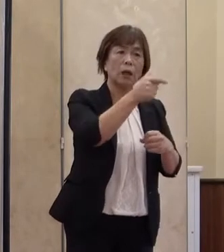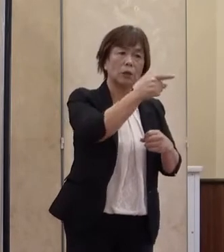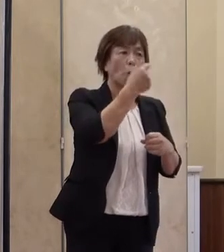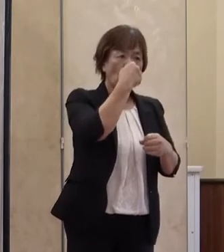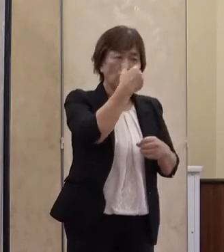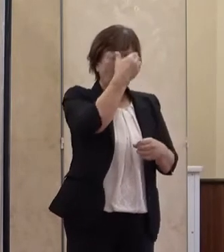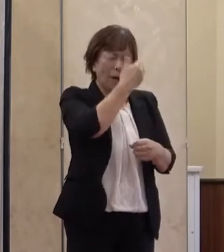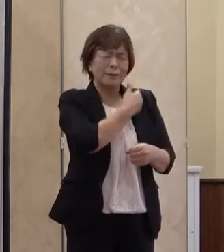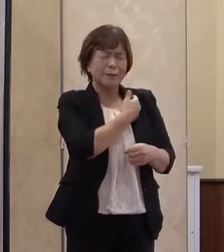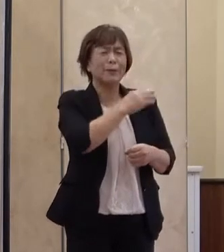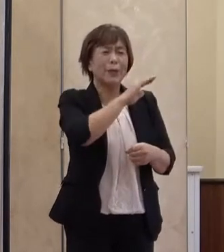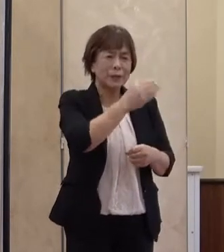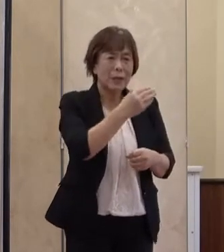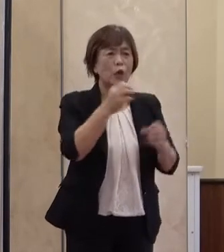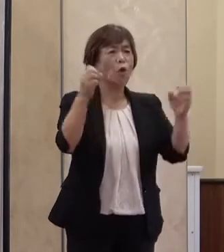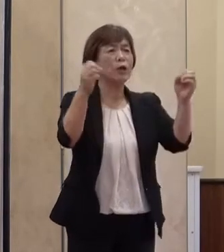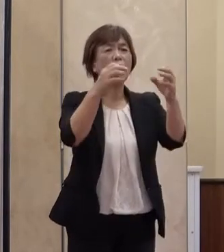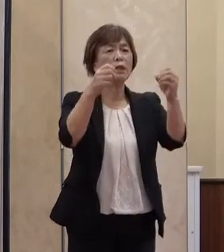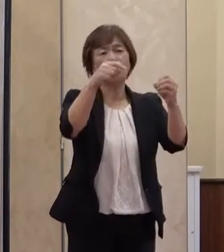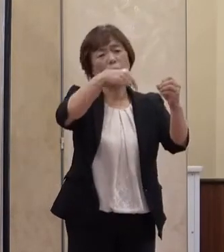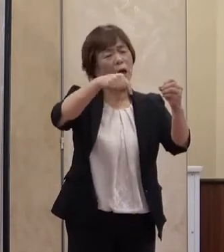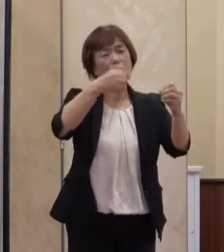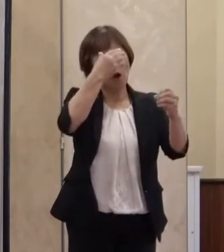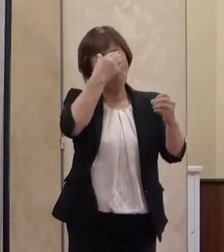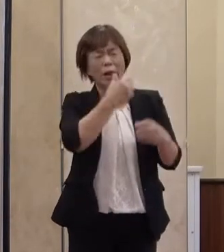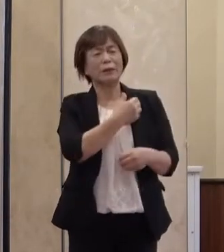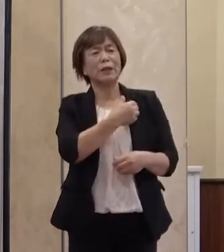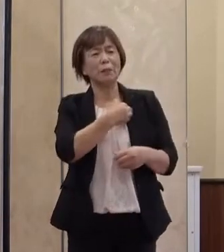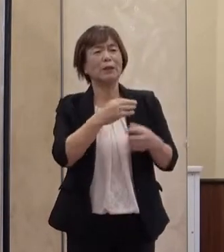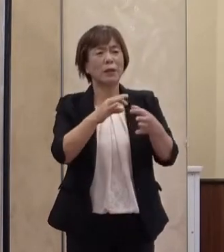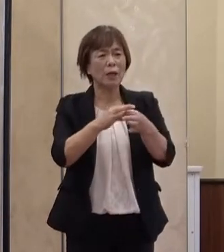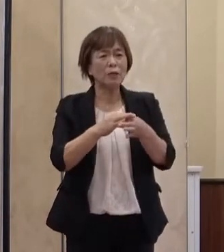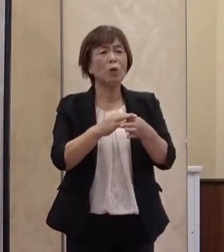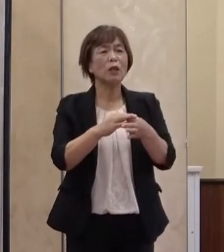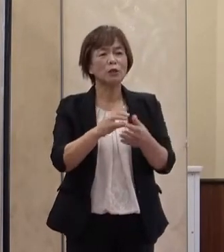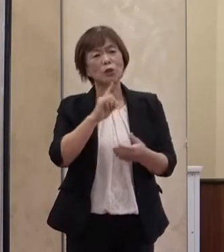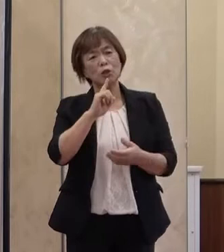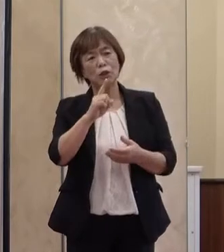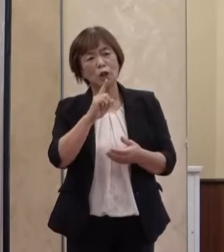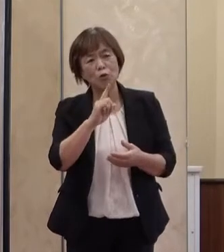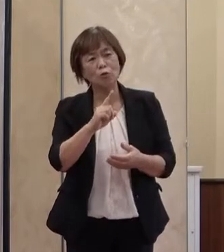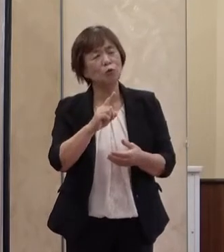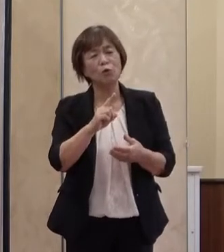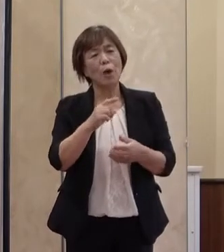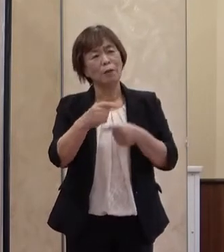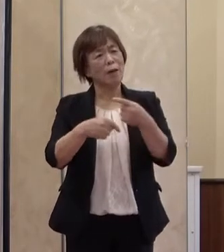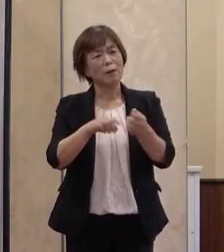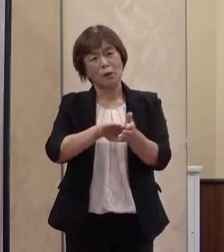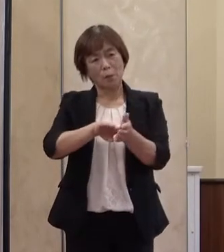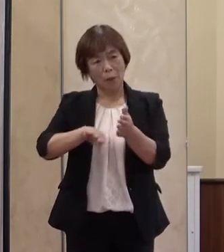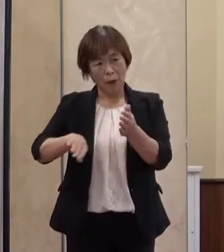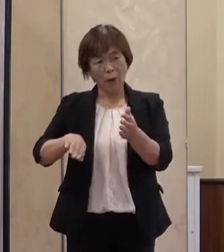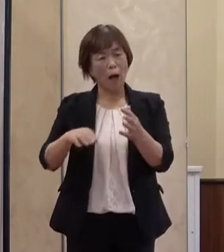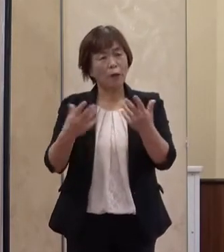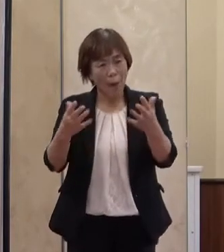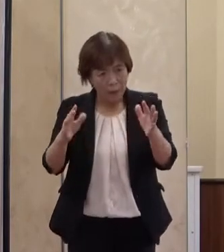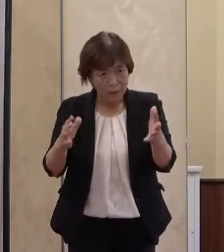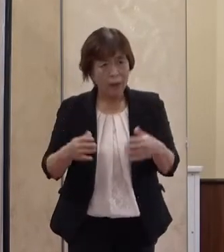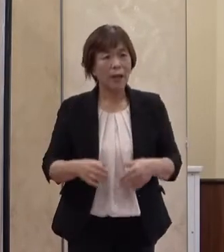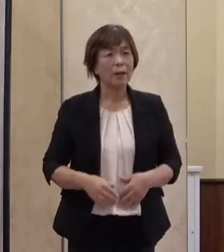田さんとのやり取りは知りません。ですので、僕がどうこう言うことはないです。 それから菅総理と直接